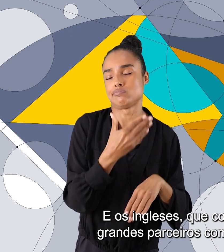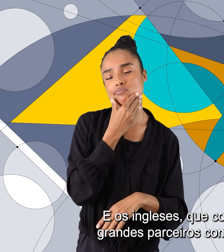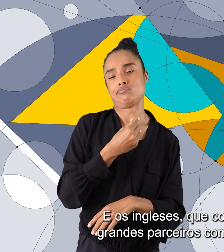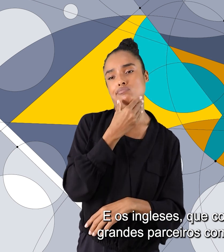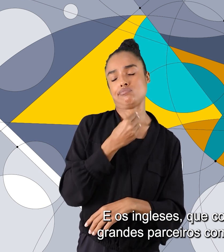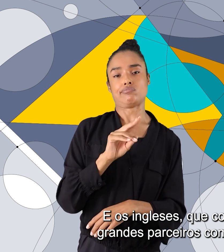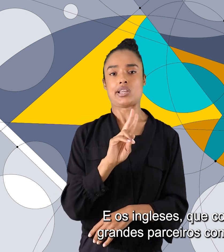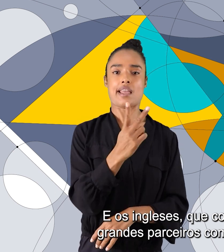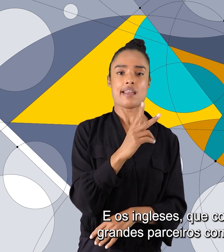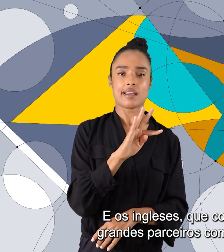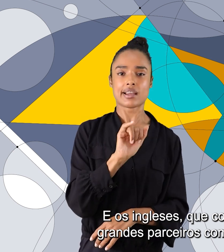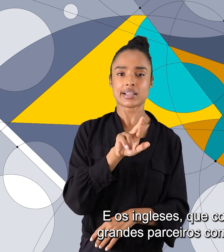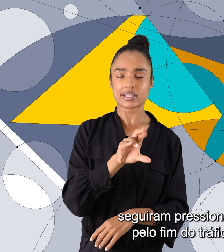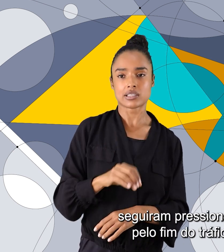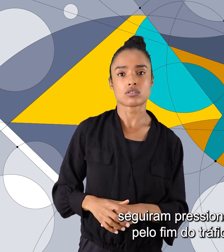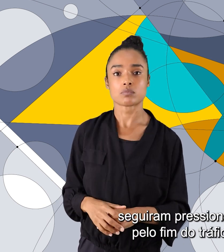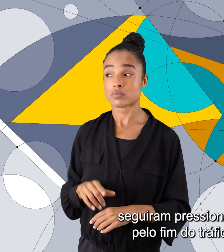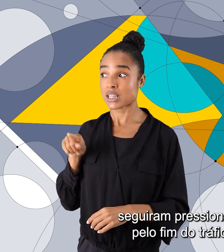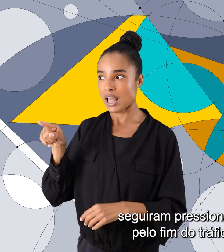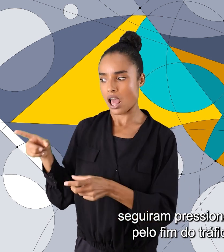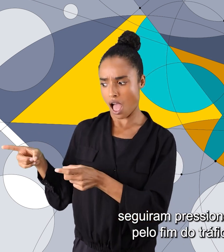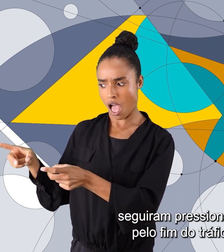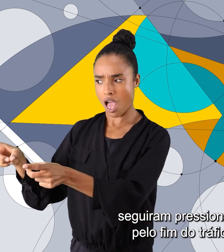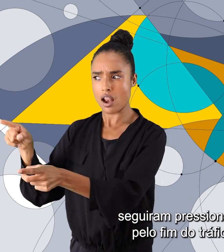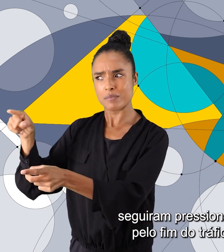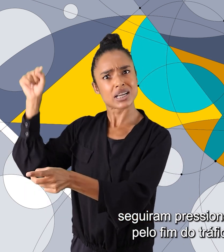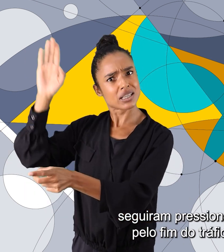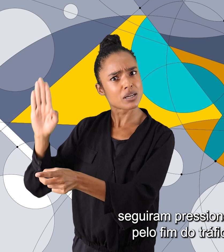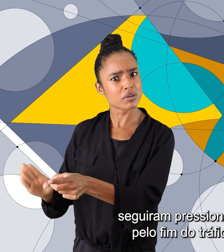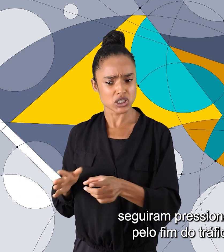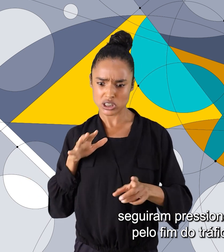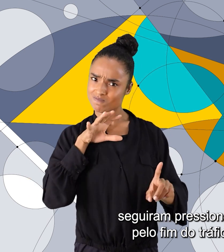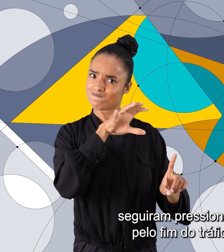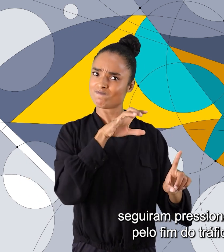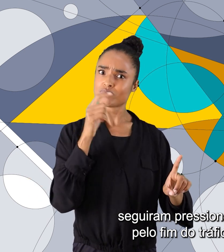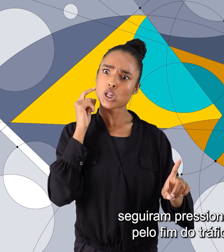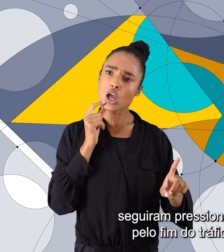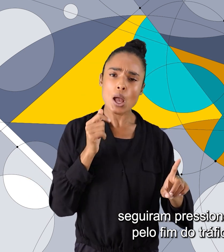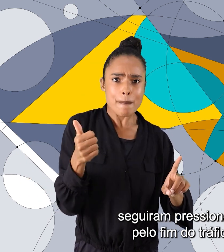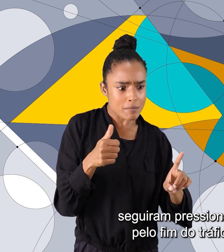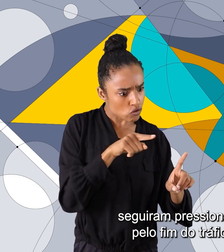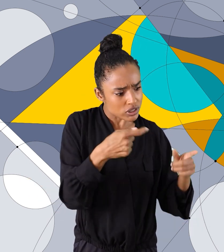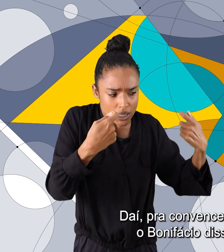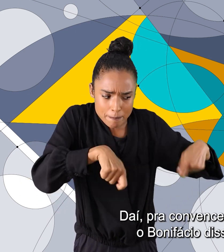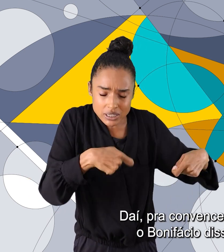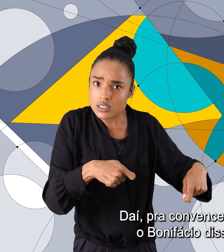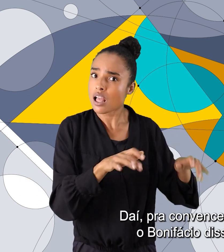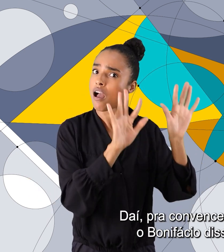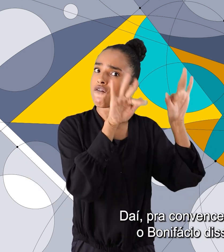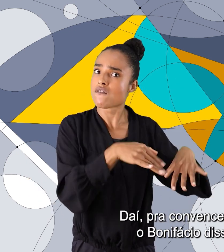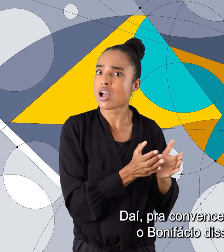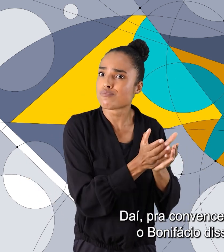como grandes parceiros comerciais do Brasil, seguiram pressionando também pelo fim do tráfico negreiro. Daí,